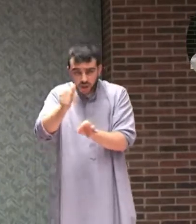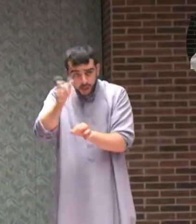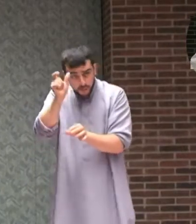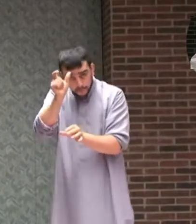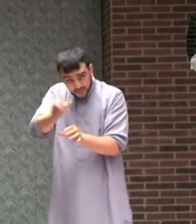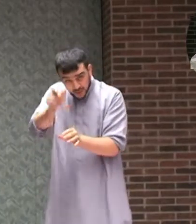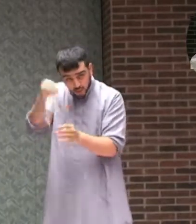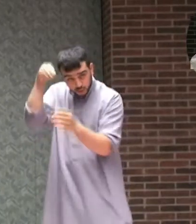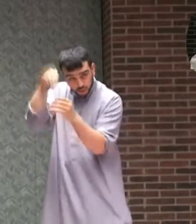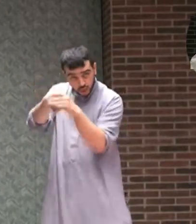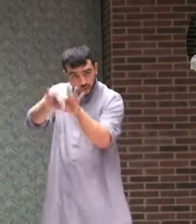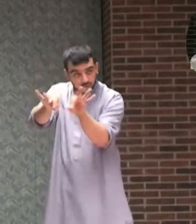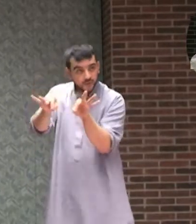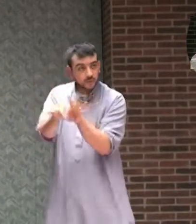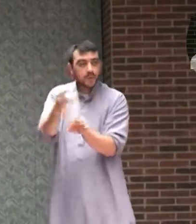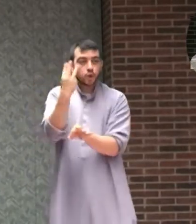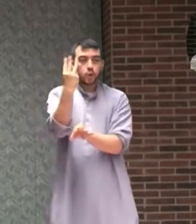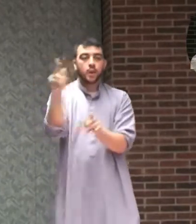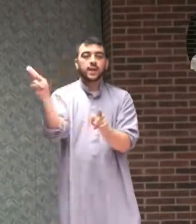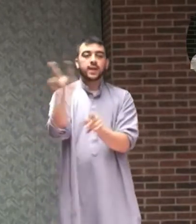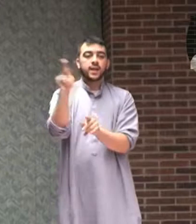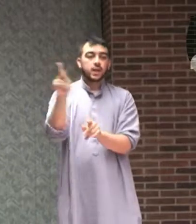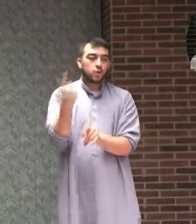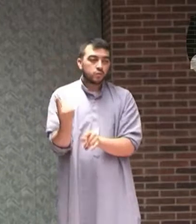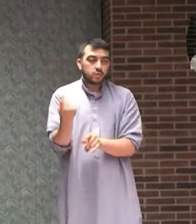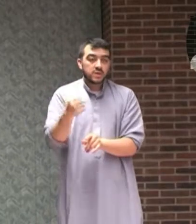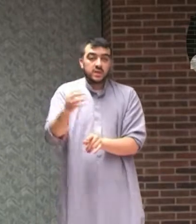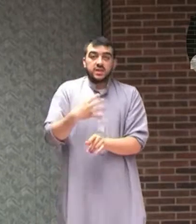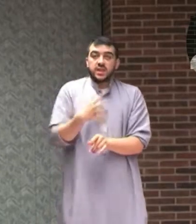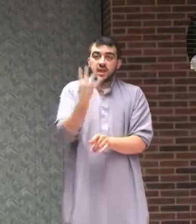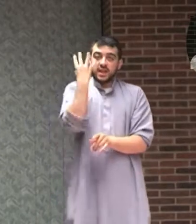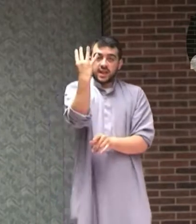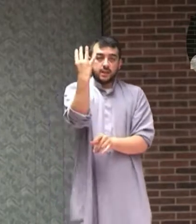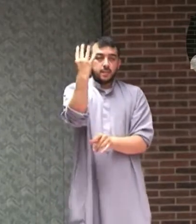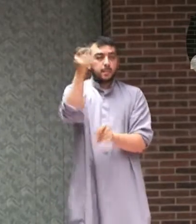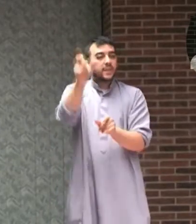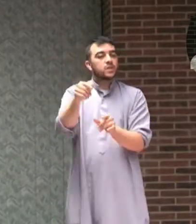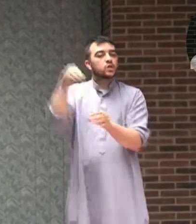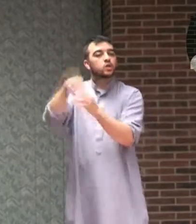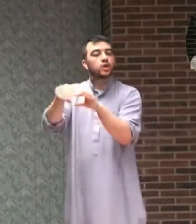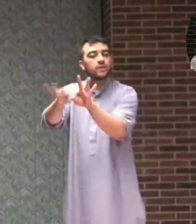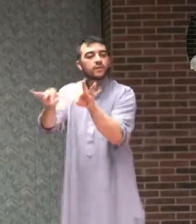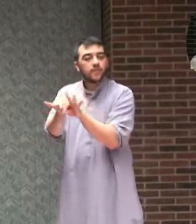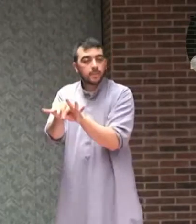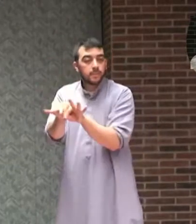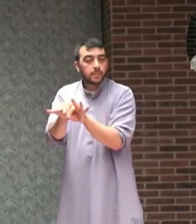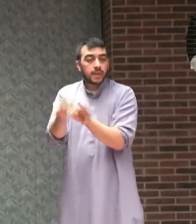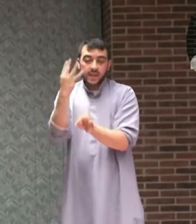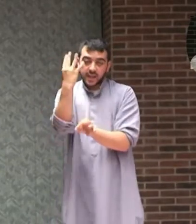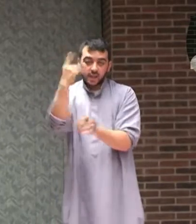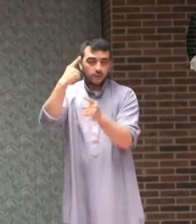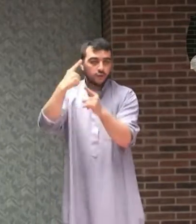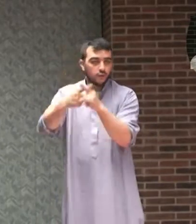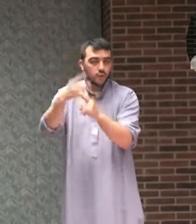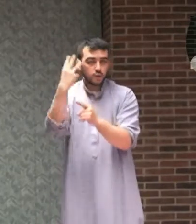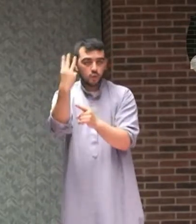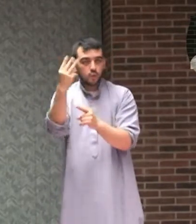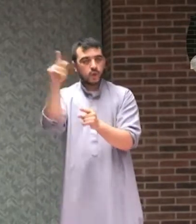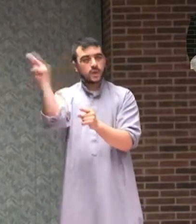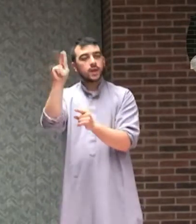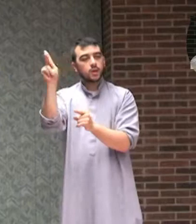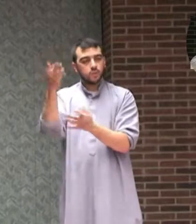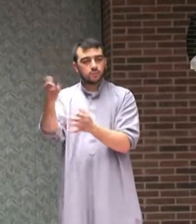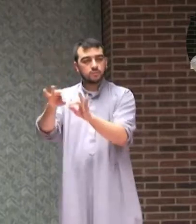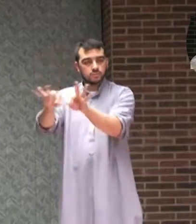à peu près 3 kilos. Évidemment, de nos jours, vous le comprenez très bien que il y a des gens qui arrivent à s'en sortir